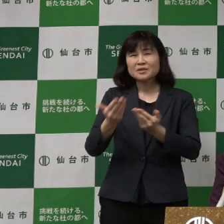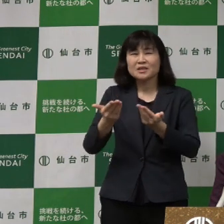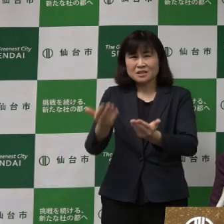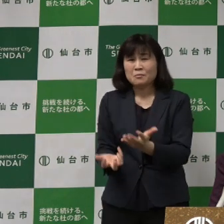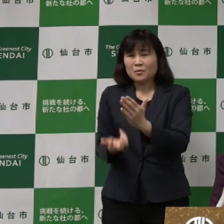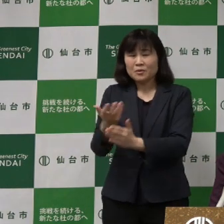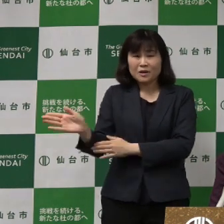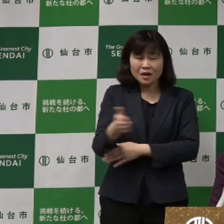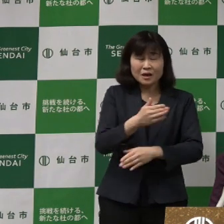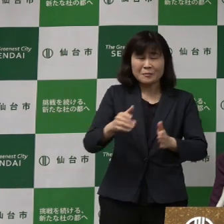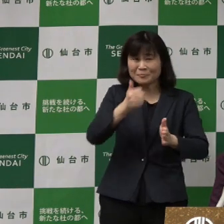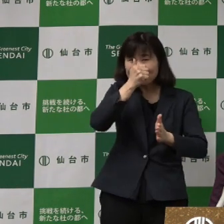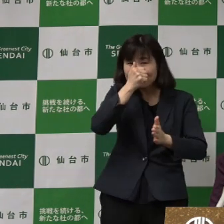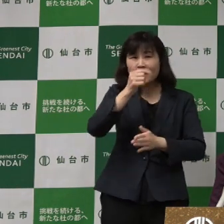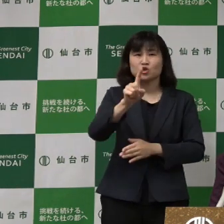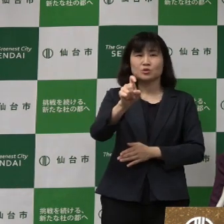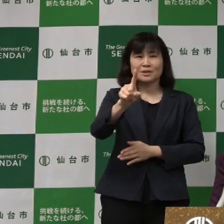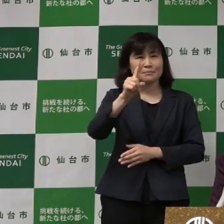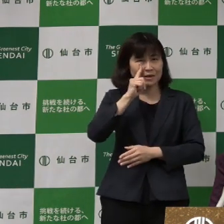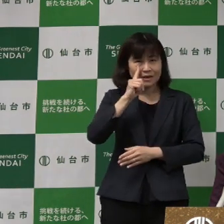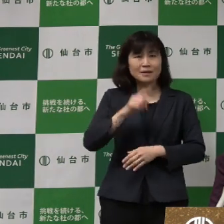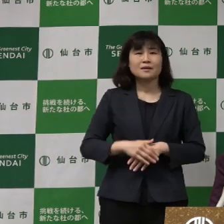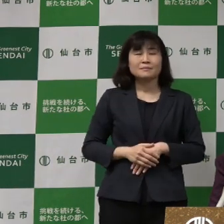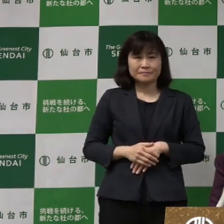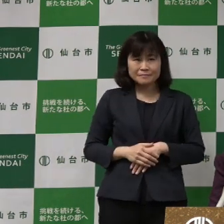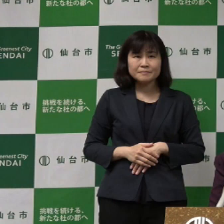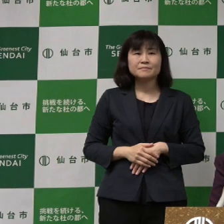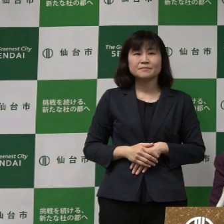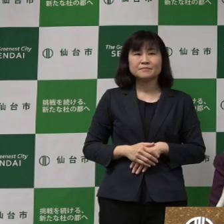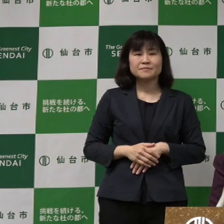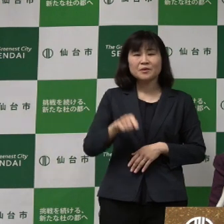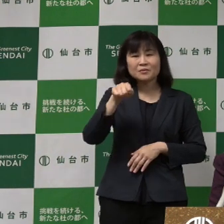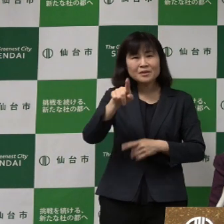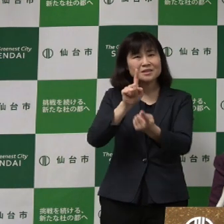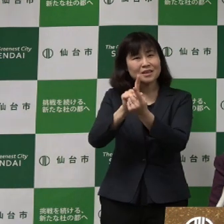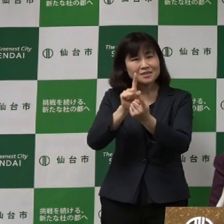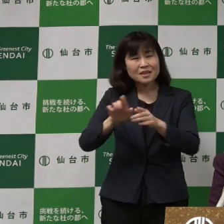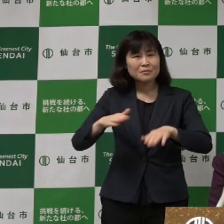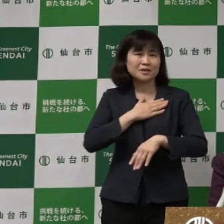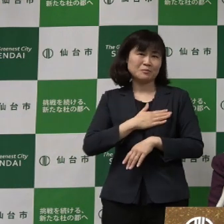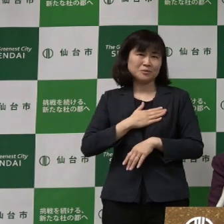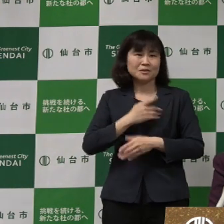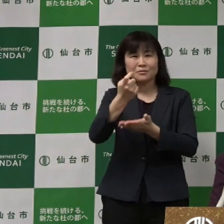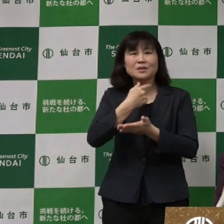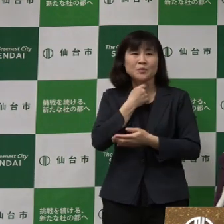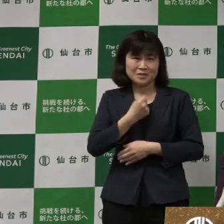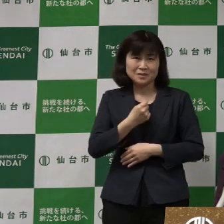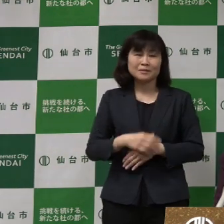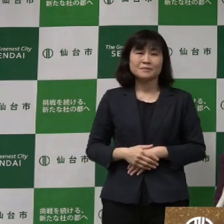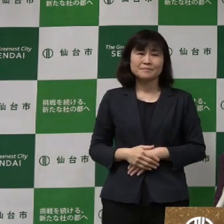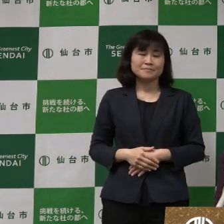てそこに11年を迎えたということに対する受け止めをお願いします。